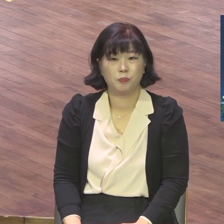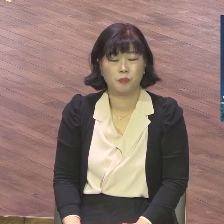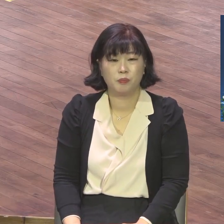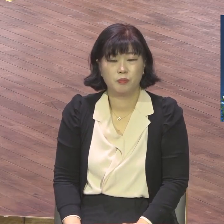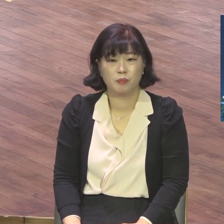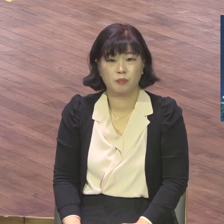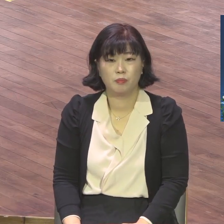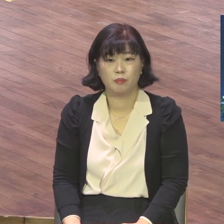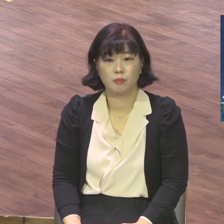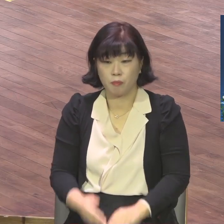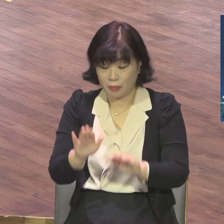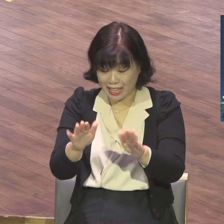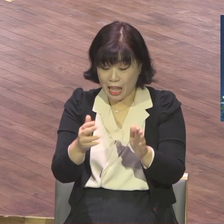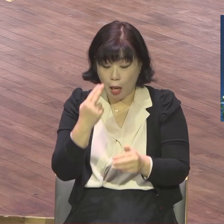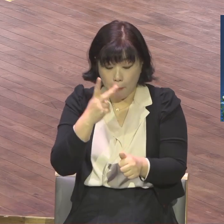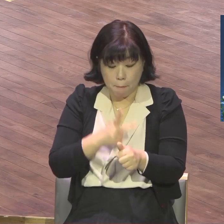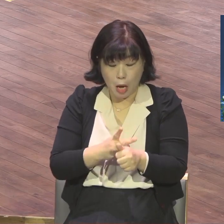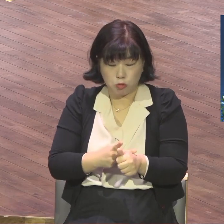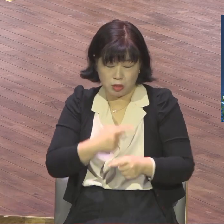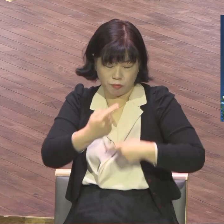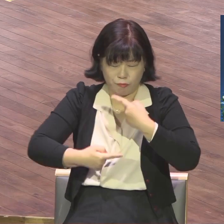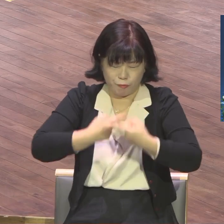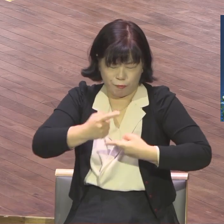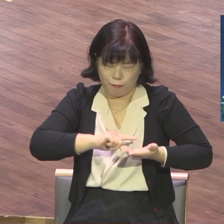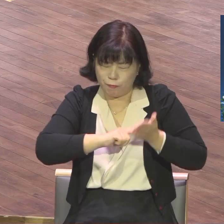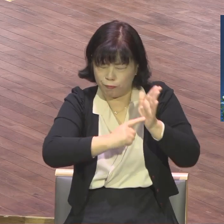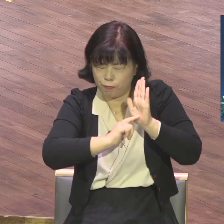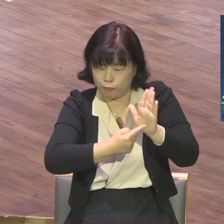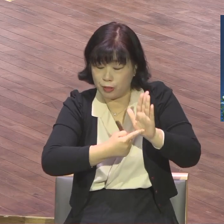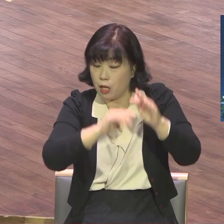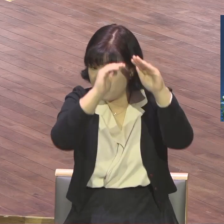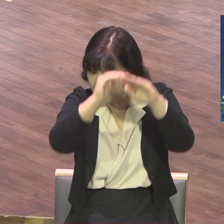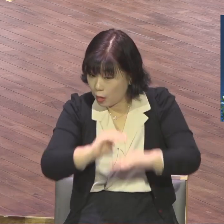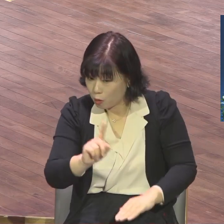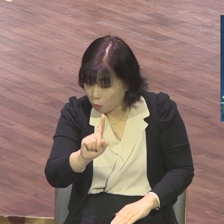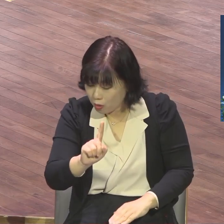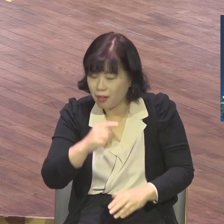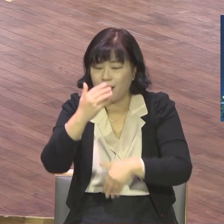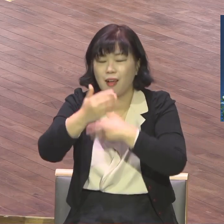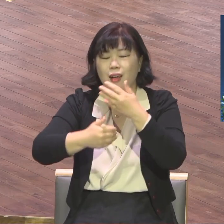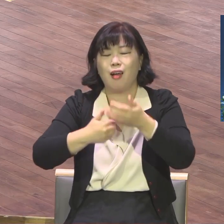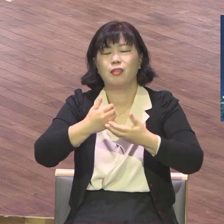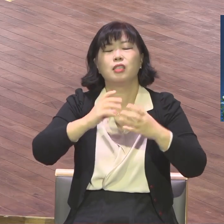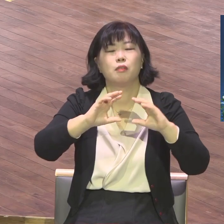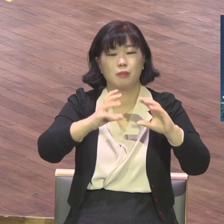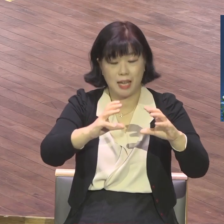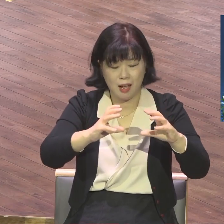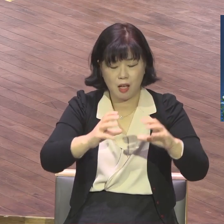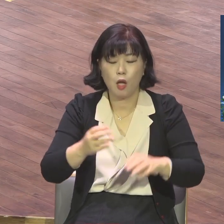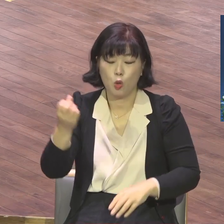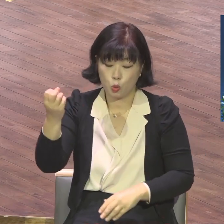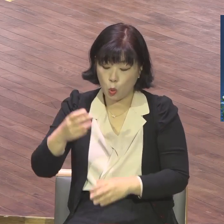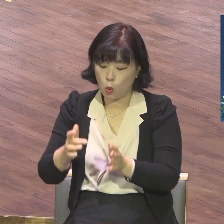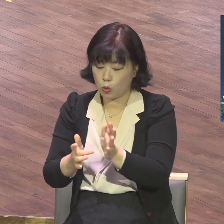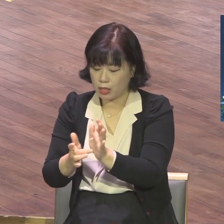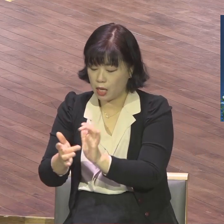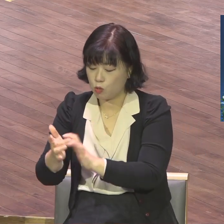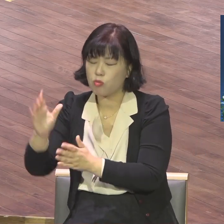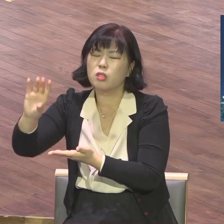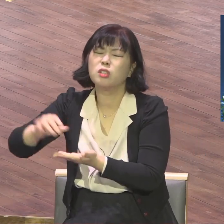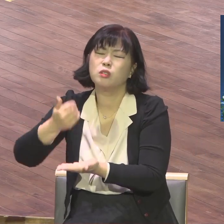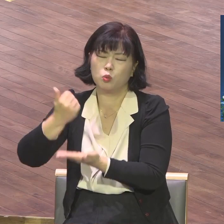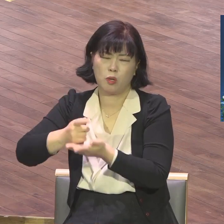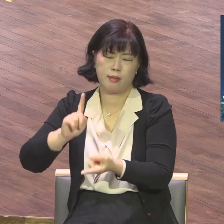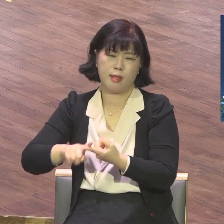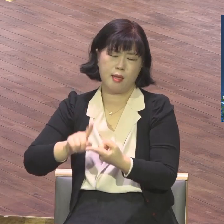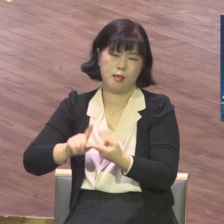하나님의 나라와 예수가 그리스도였어요. 하나님의 나라. 예수 그리스도가 전파되는 현장에는